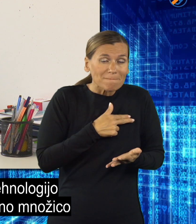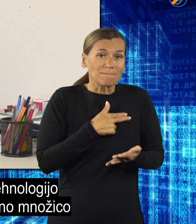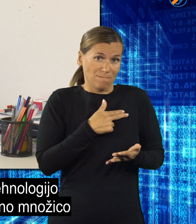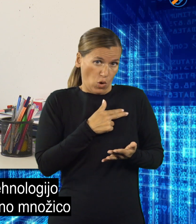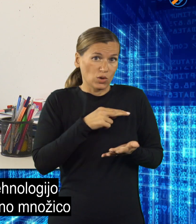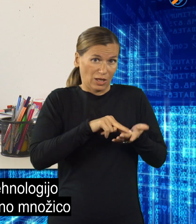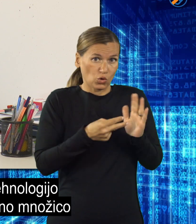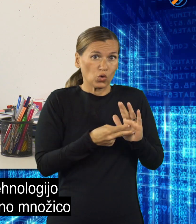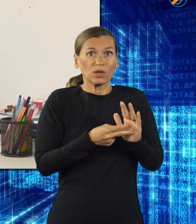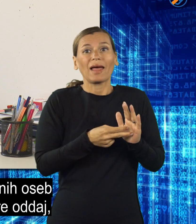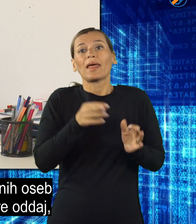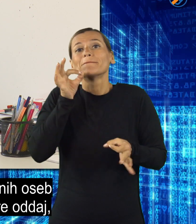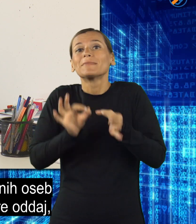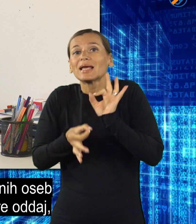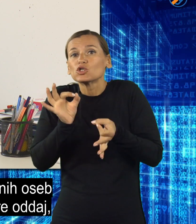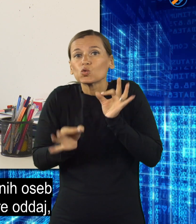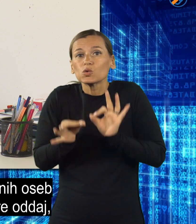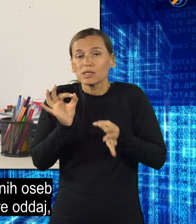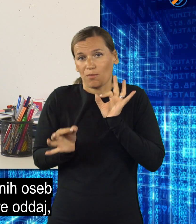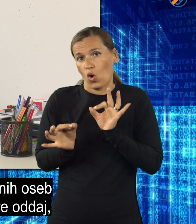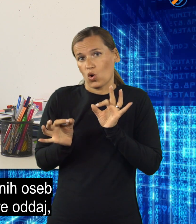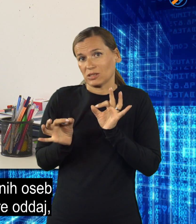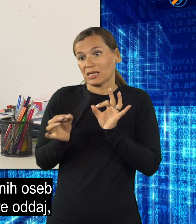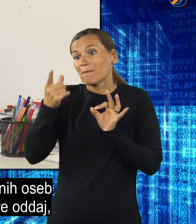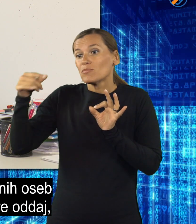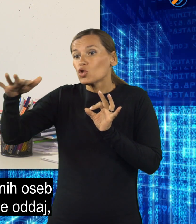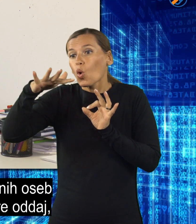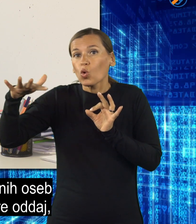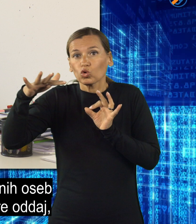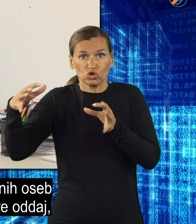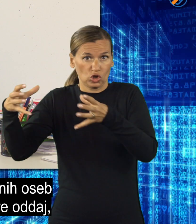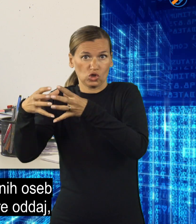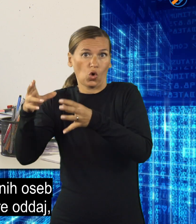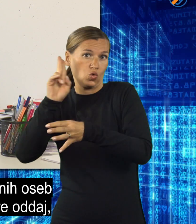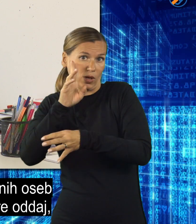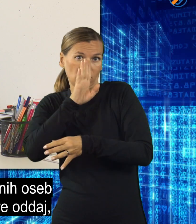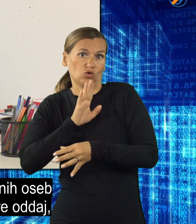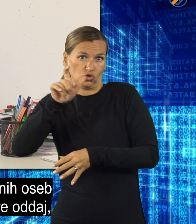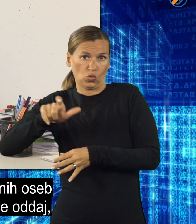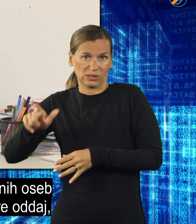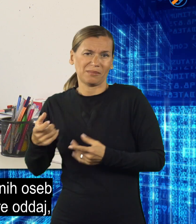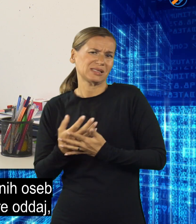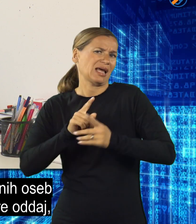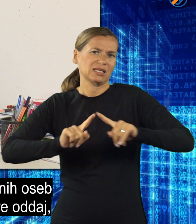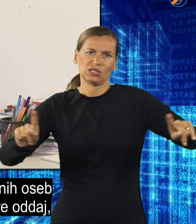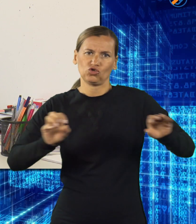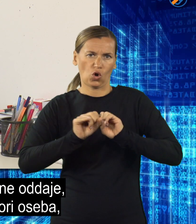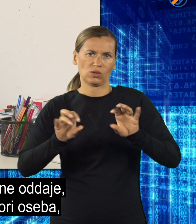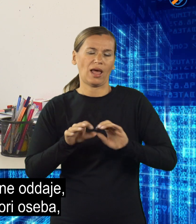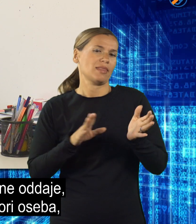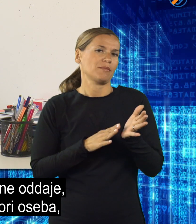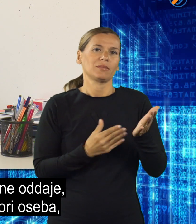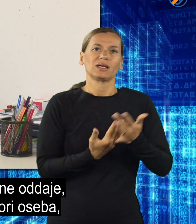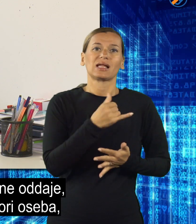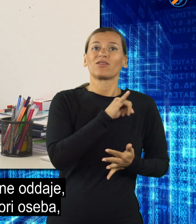z testno množico gluhih in naglušnih oseb za različne žanre oddaj. Torej